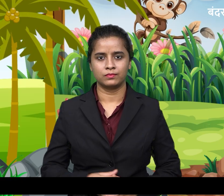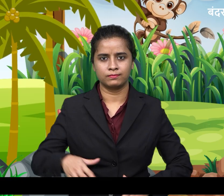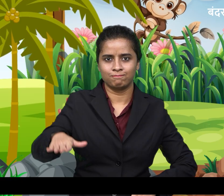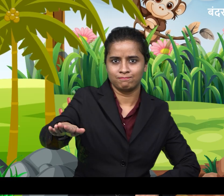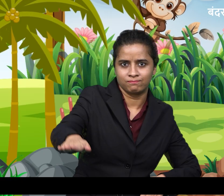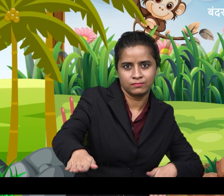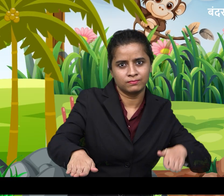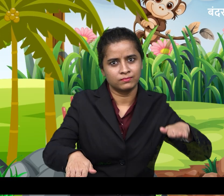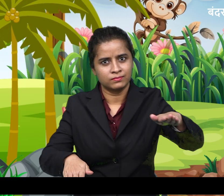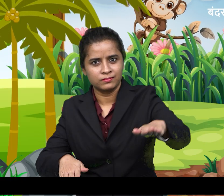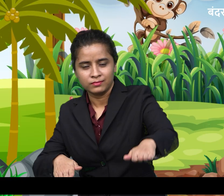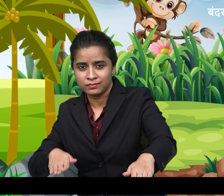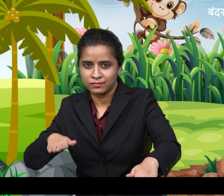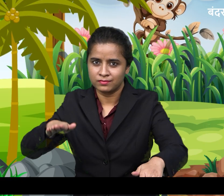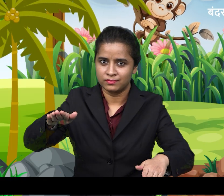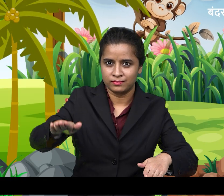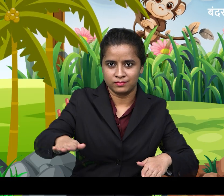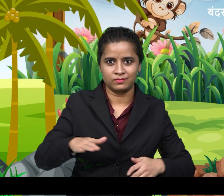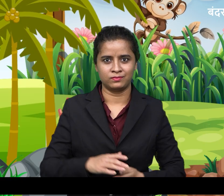स्लॉथ,